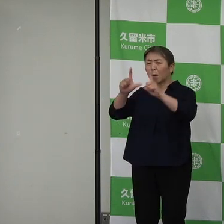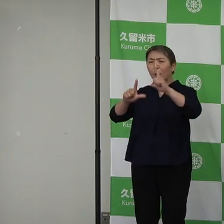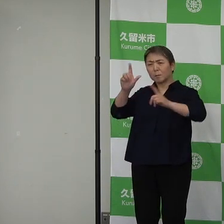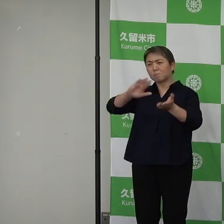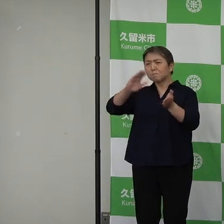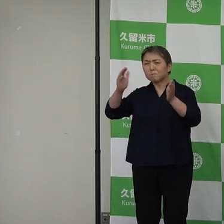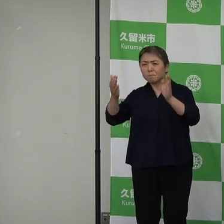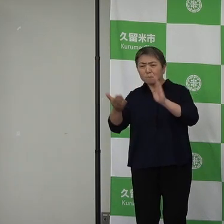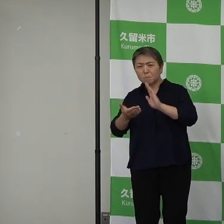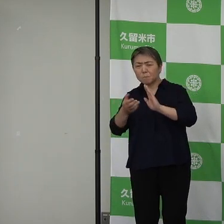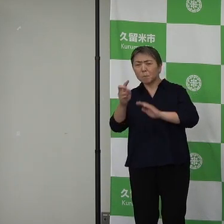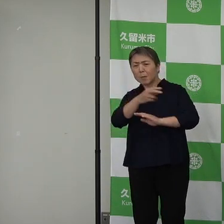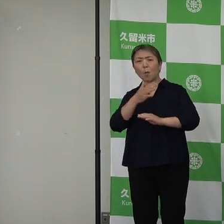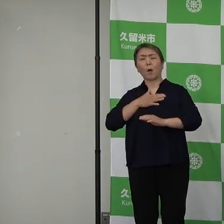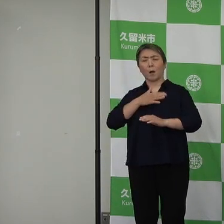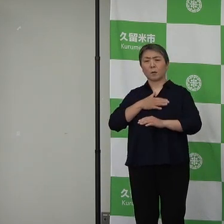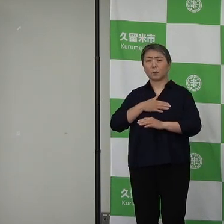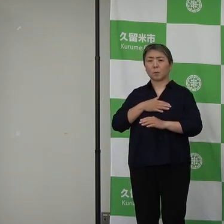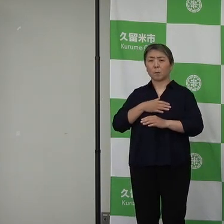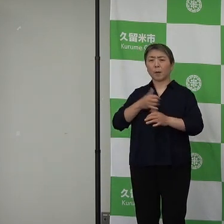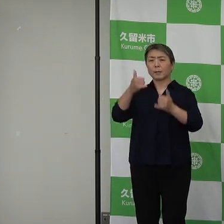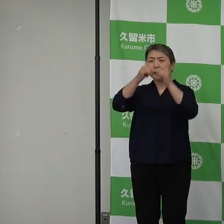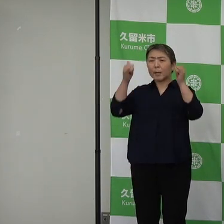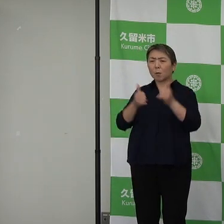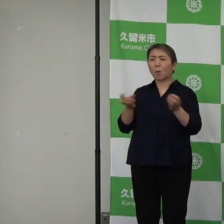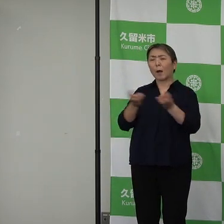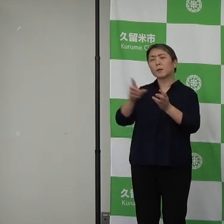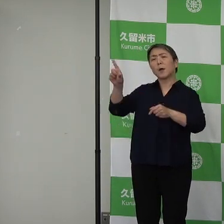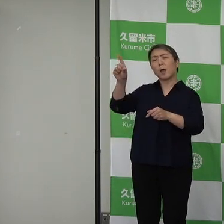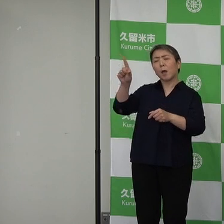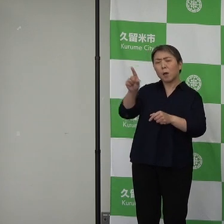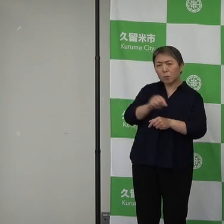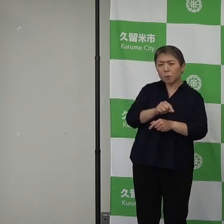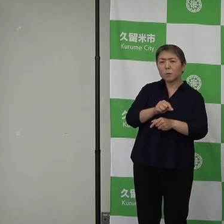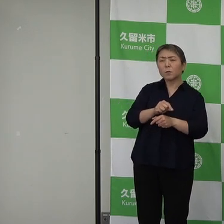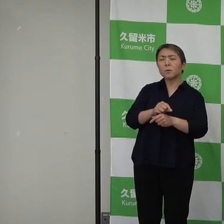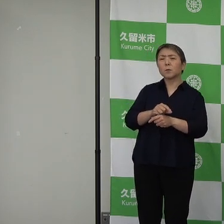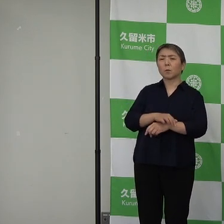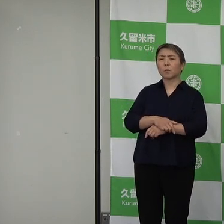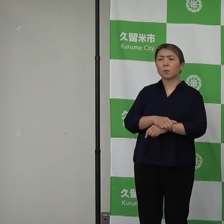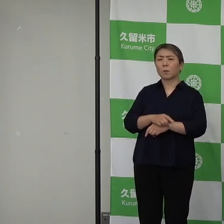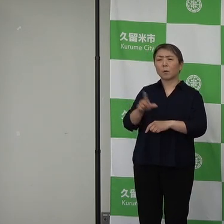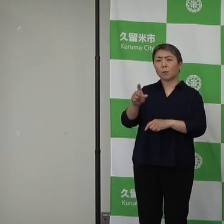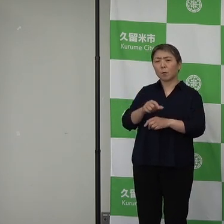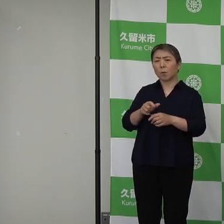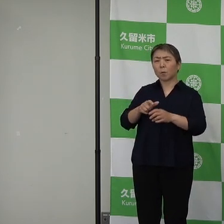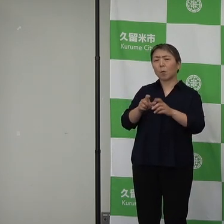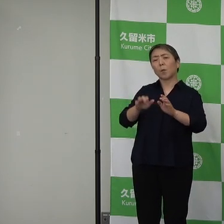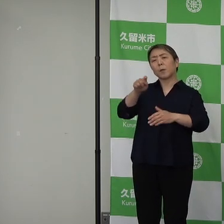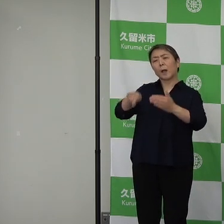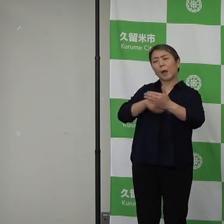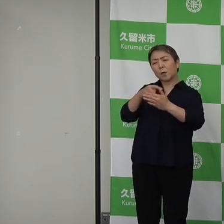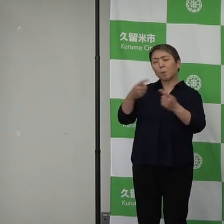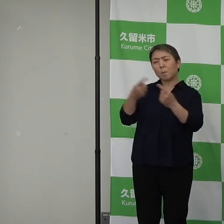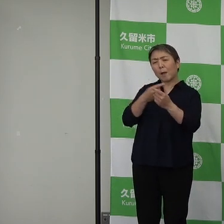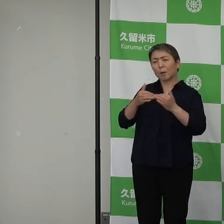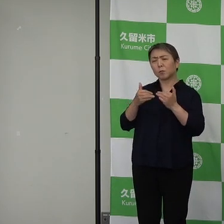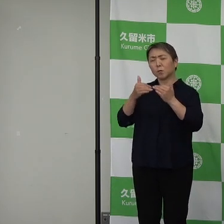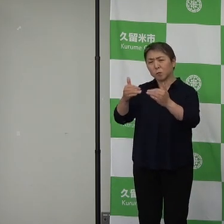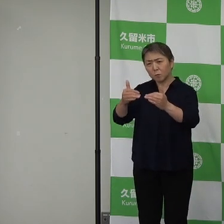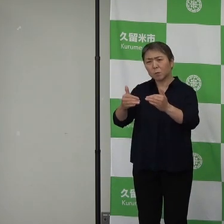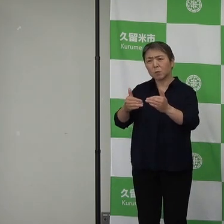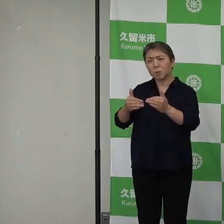、今後も人口減少が進むとともに人口構造の変化が進んでいくこと